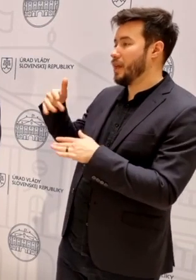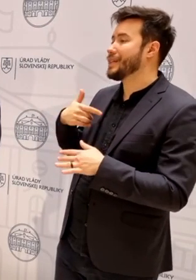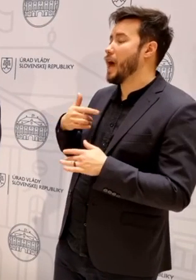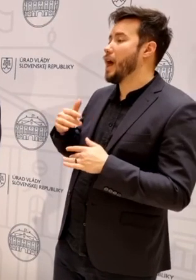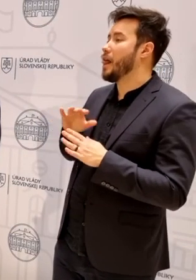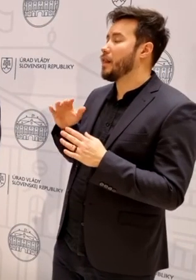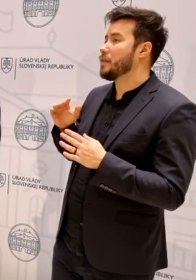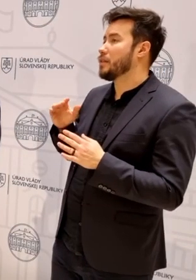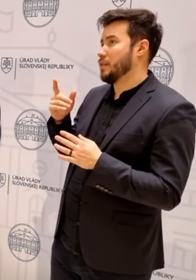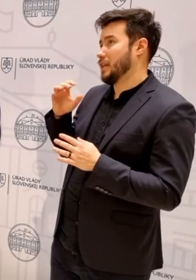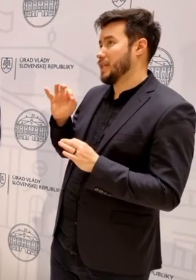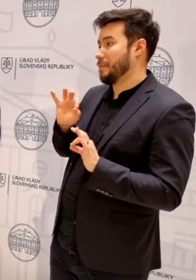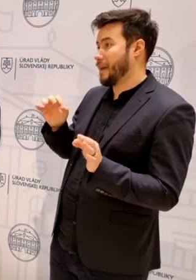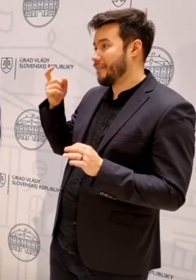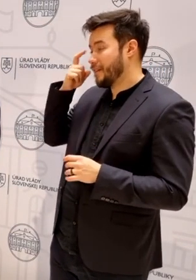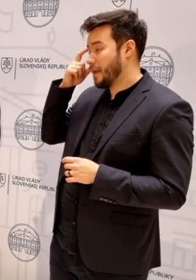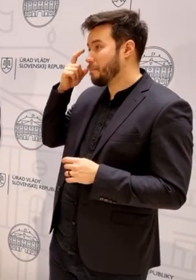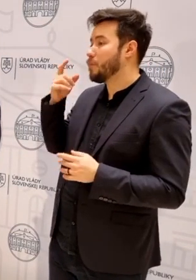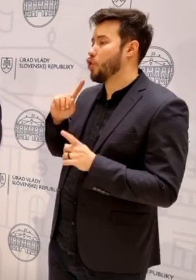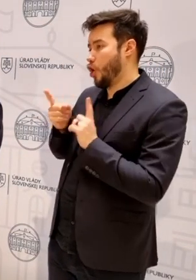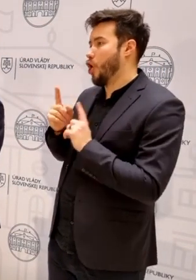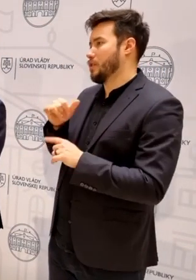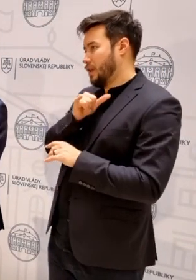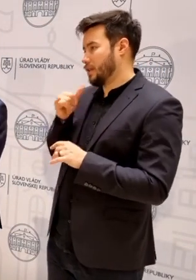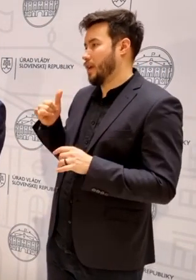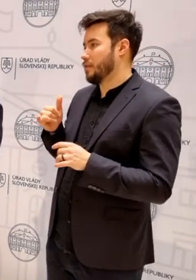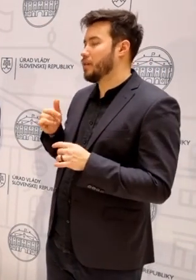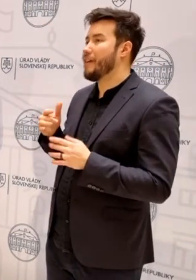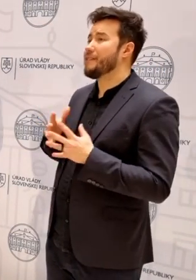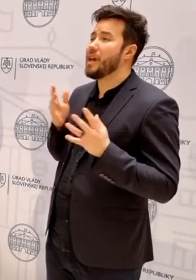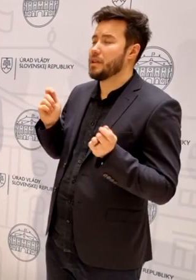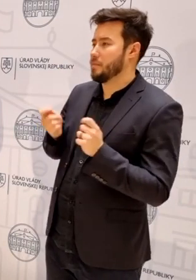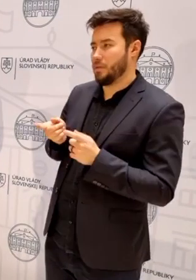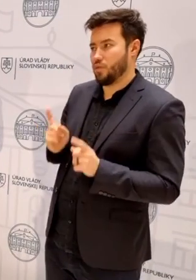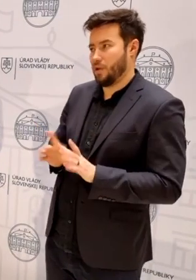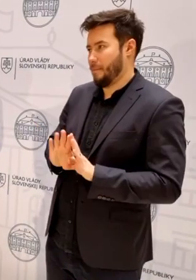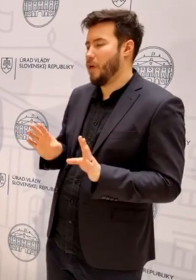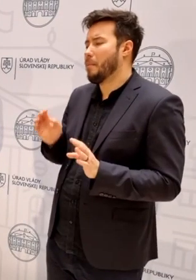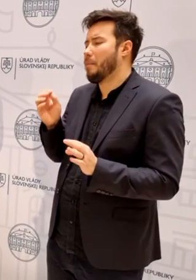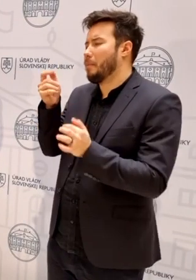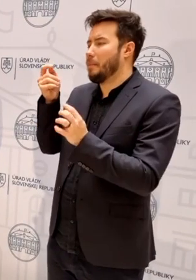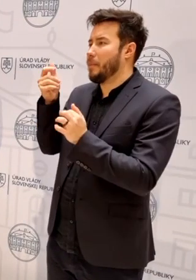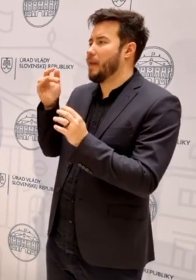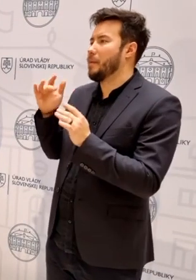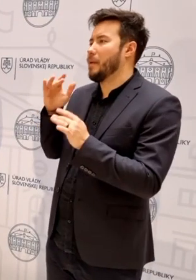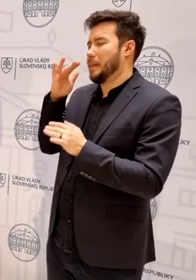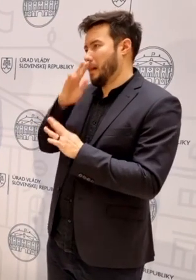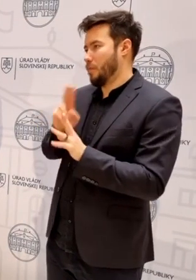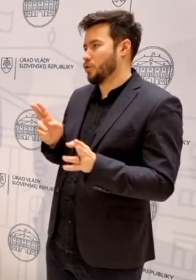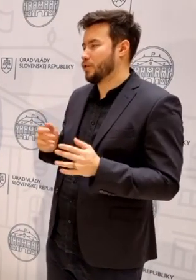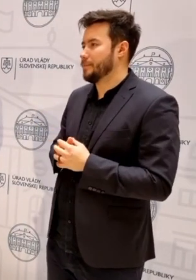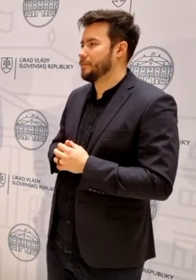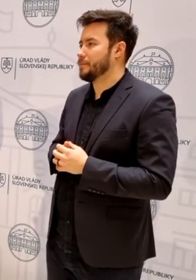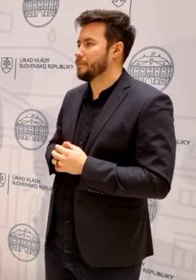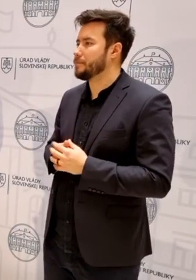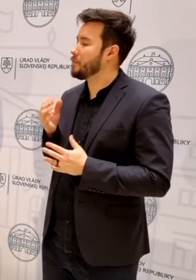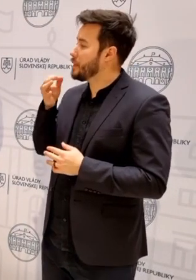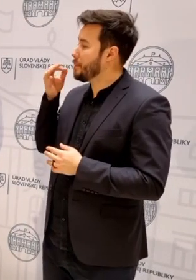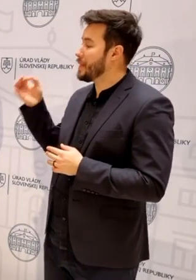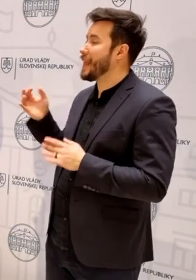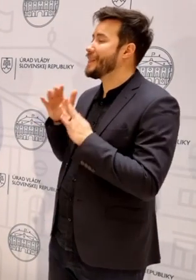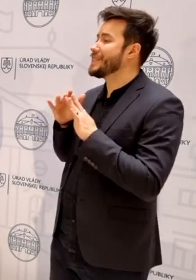tomto je dohoda a tam by už v nejakým gigantickým zmenám alebo závažným zmenám by už nemalo dochádzať, možno v nejakých detailoch. Nemusíme sa teda obávať situácie, ako